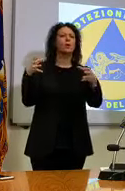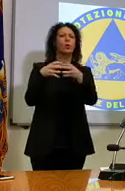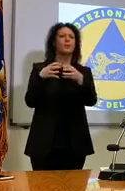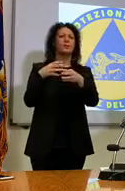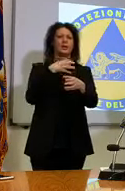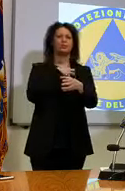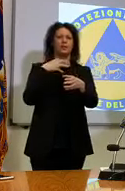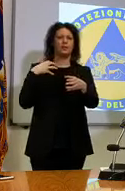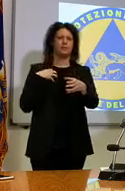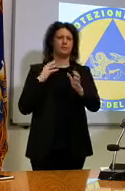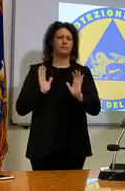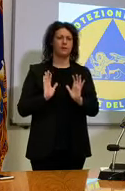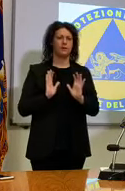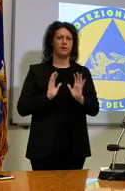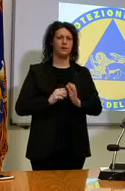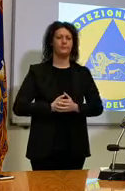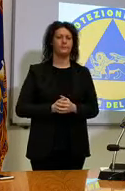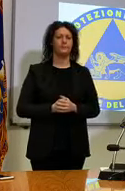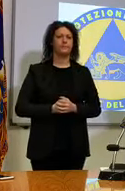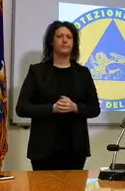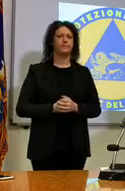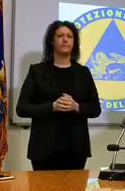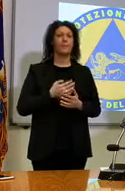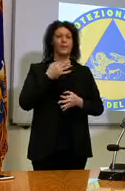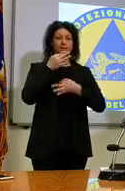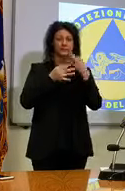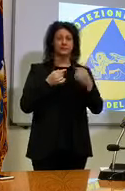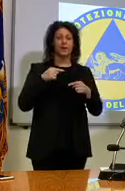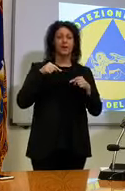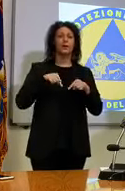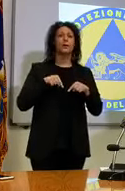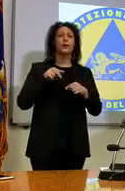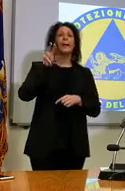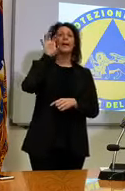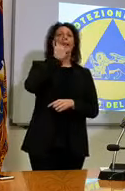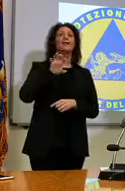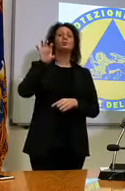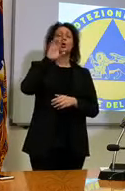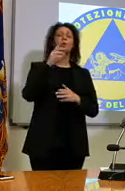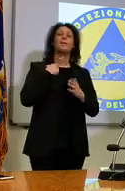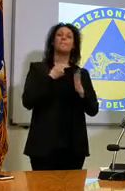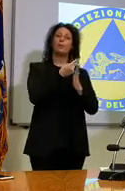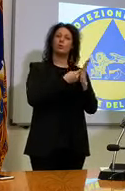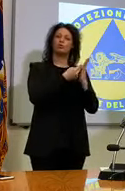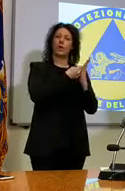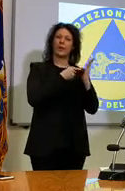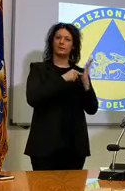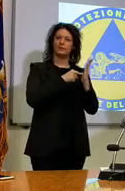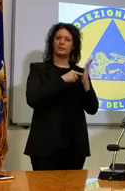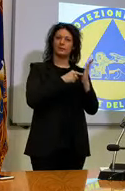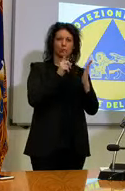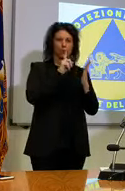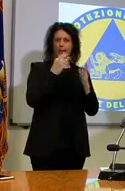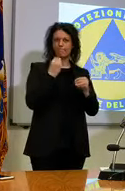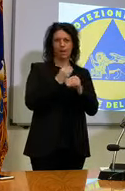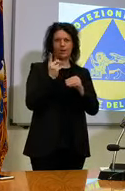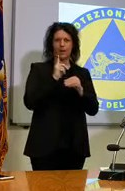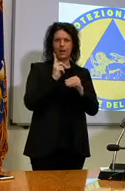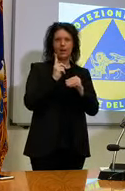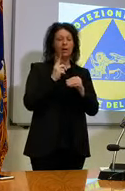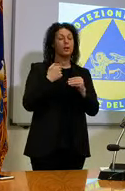che banalizzaste i progetti che fa la regione, che sono tutti proposti dalla comunità scientifica. Per noi